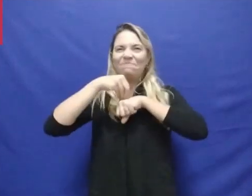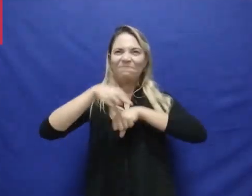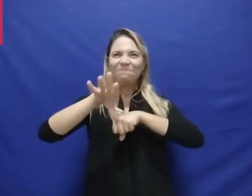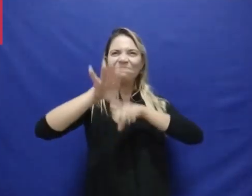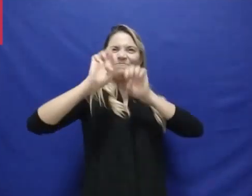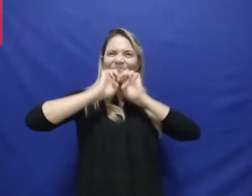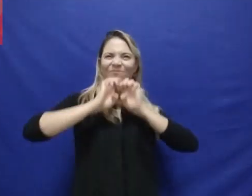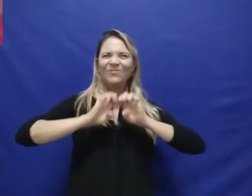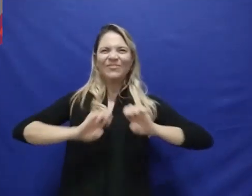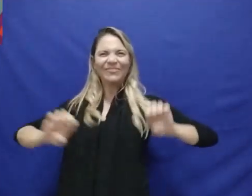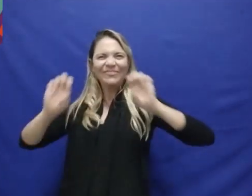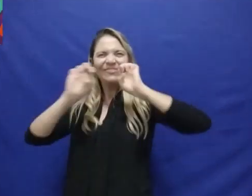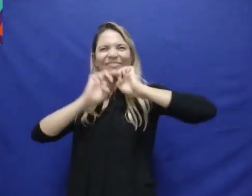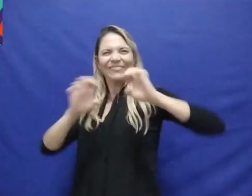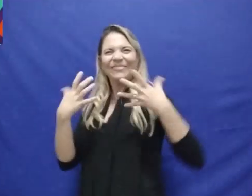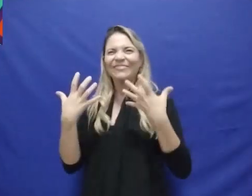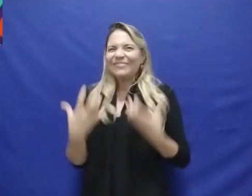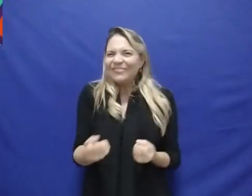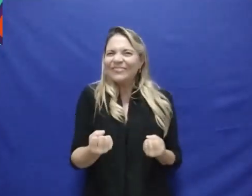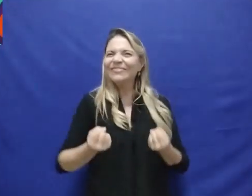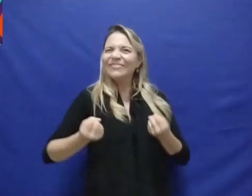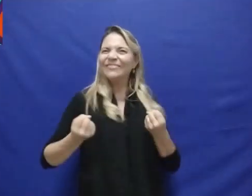enviou.